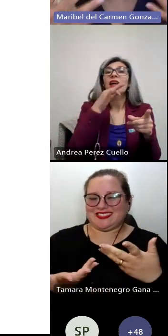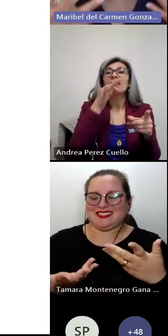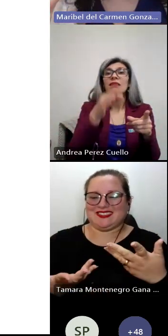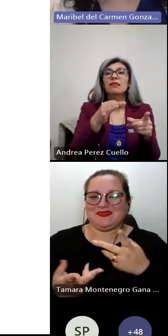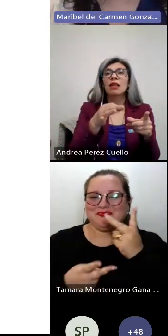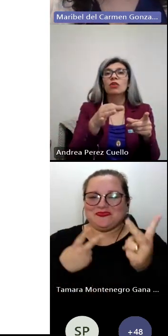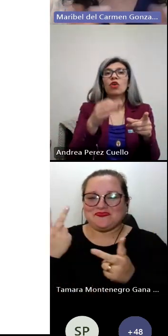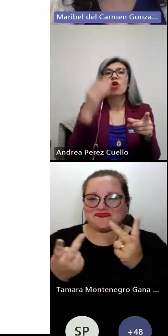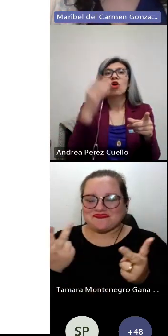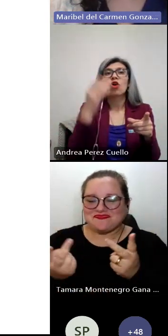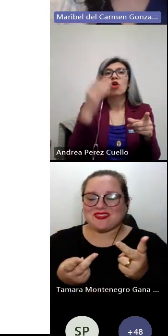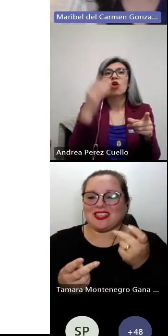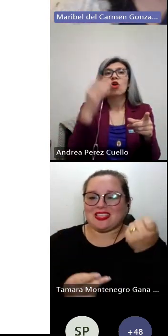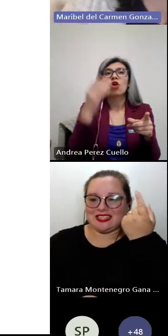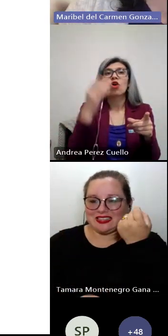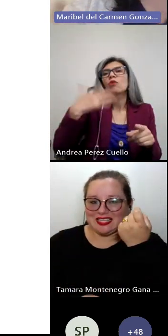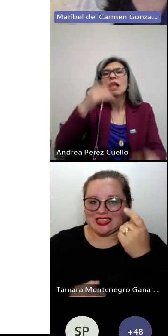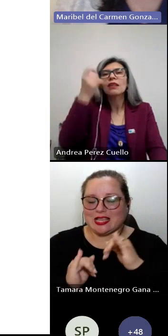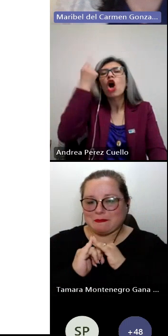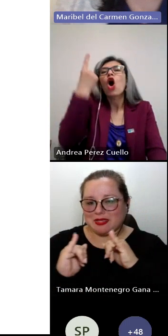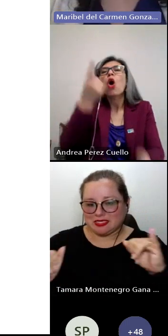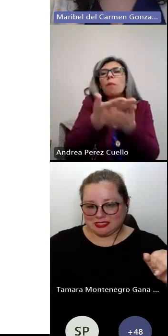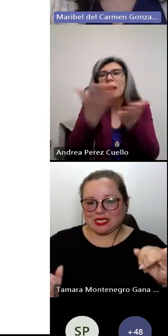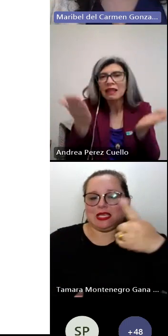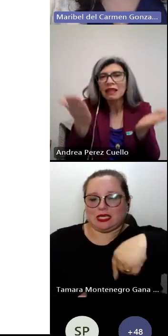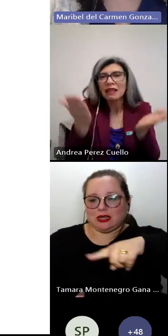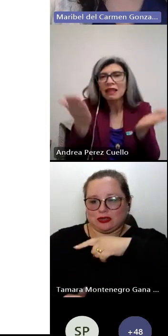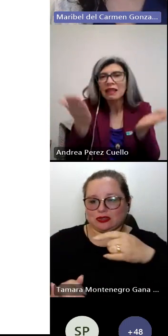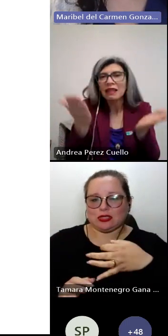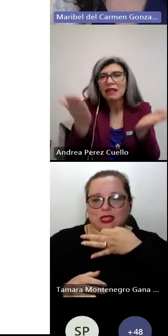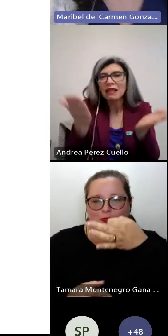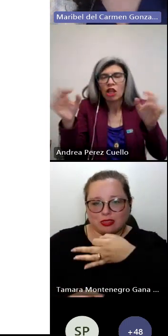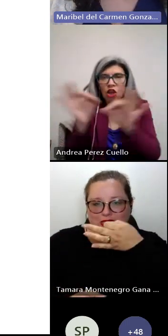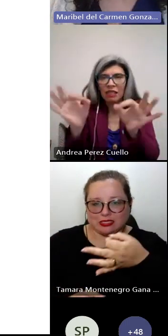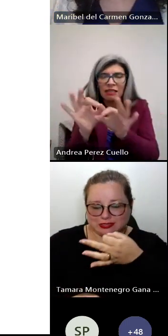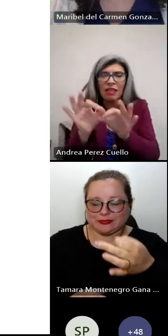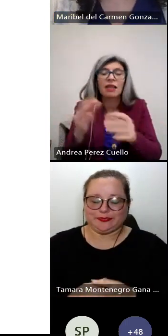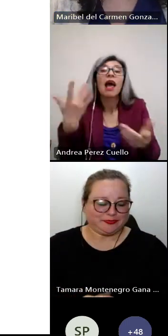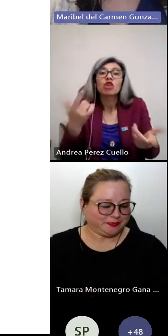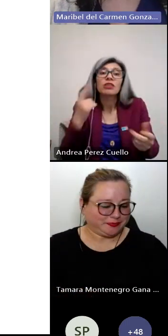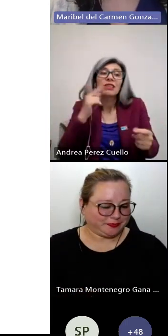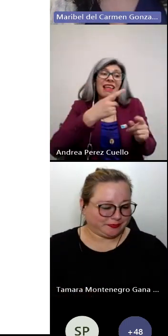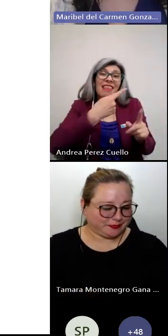se pueda comprender el mensaje que estoy tratando de transmitir.